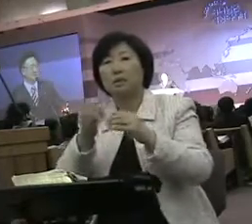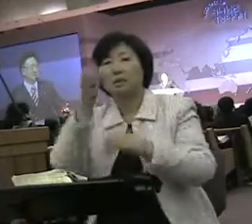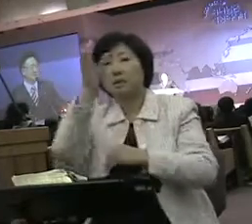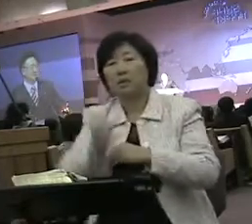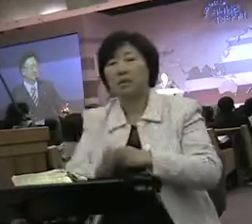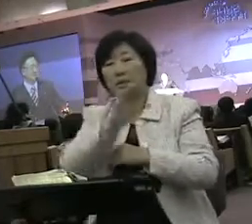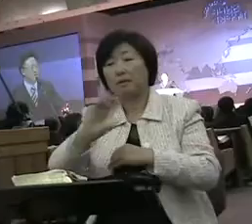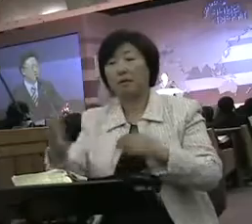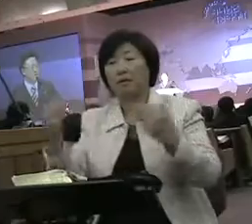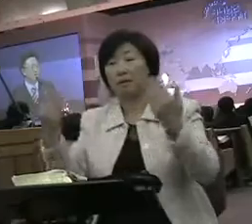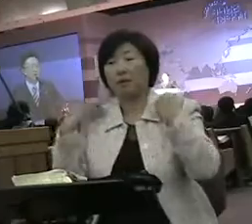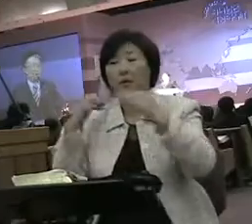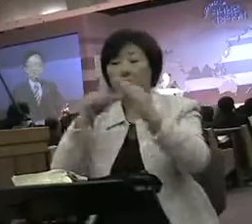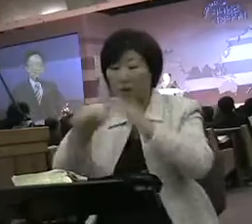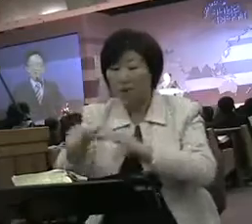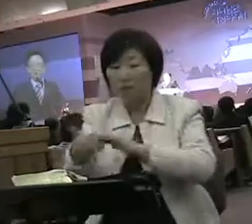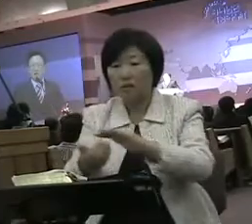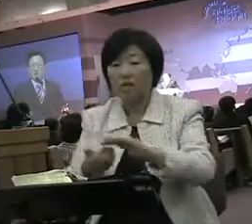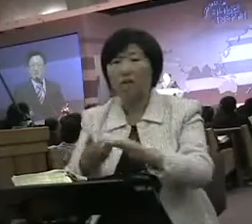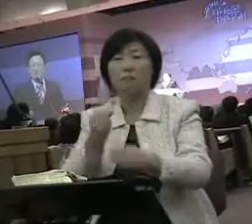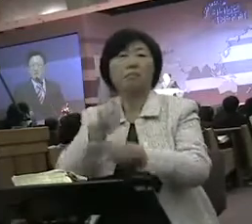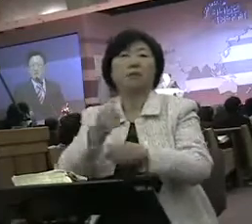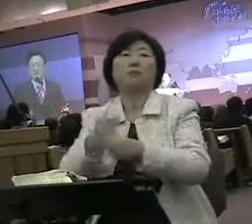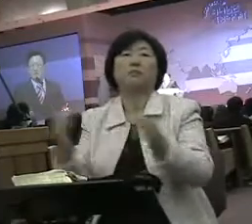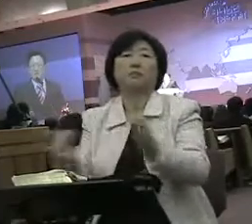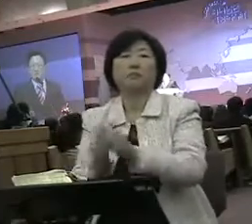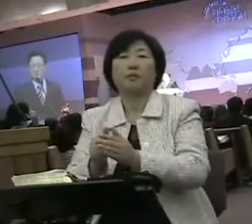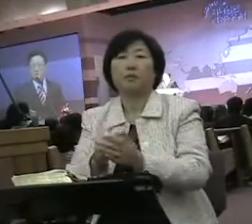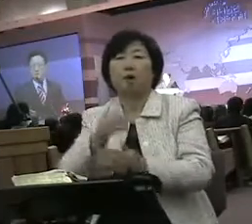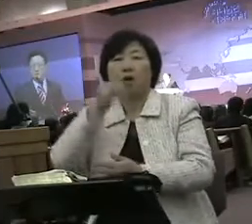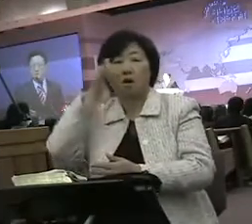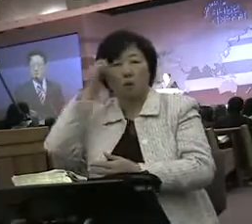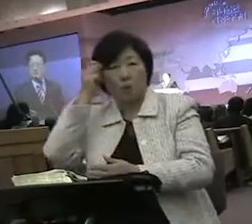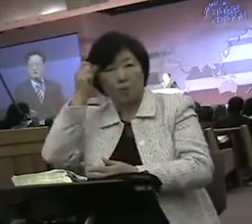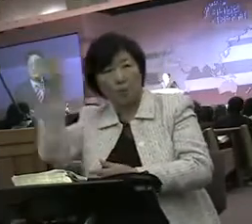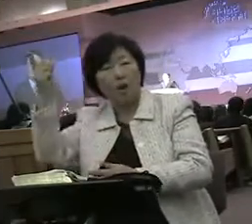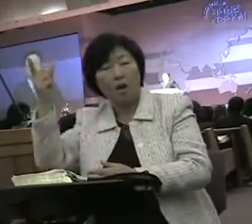것입니다. 훌륭하게 목회를 잘하고 있는 목회자를 보십시오.